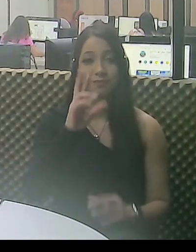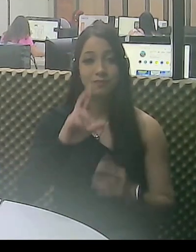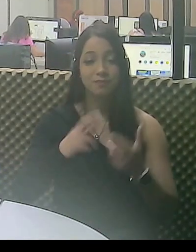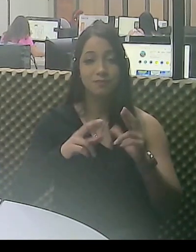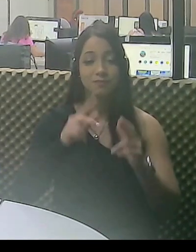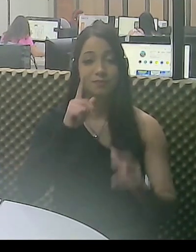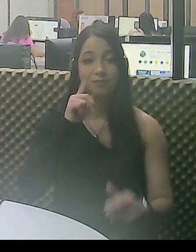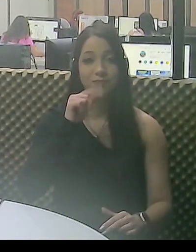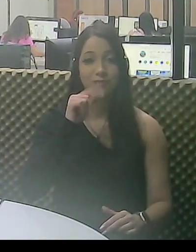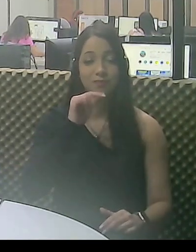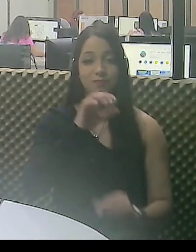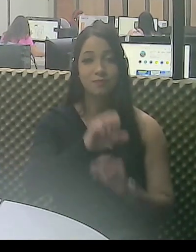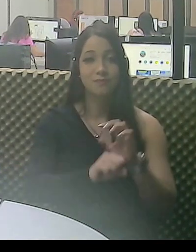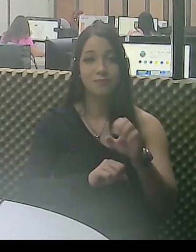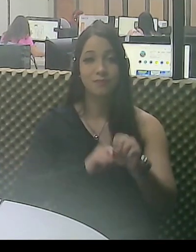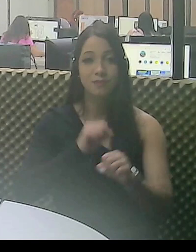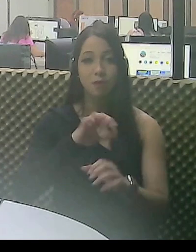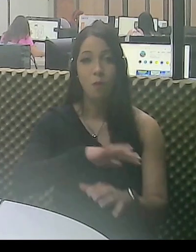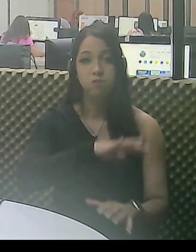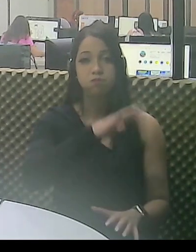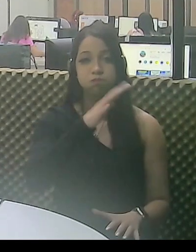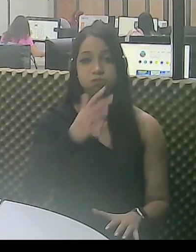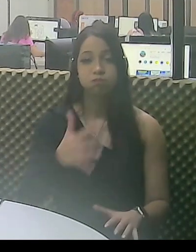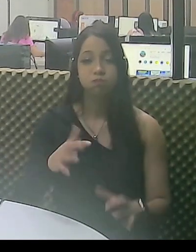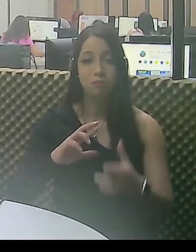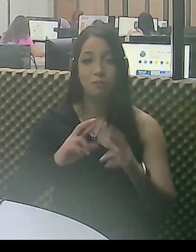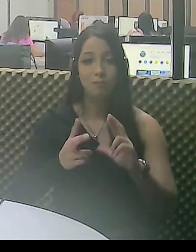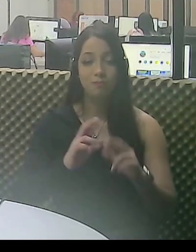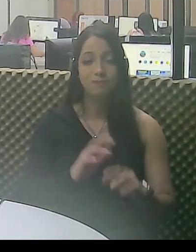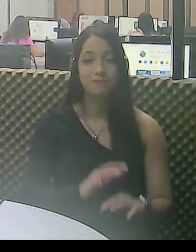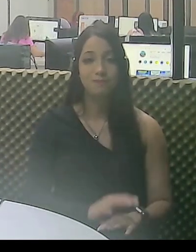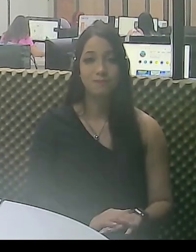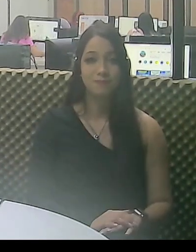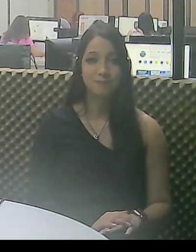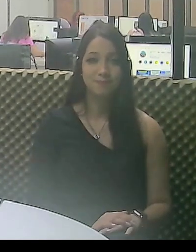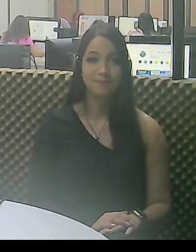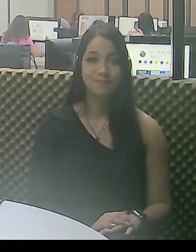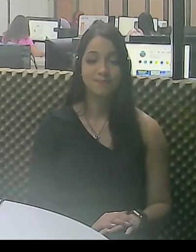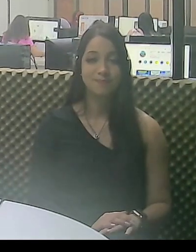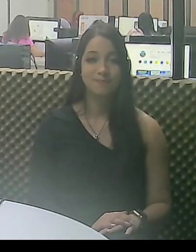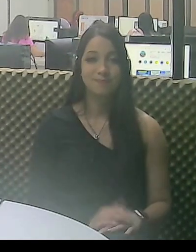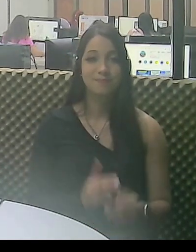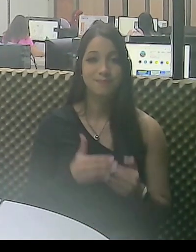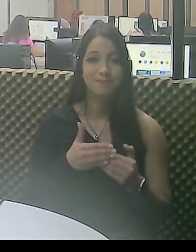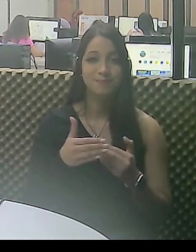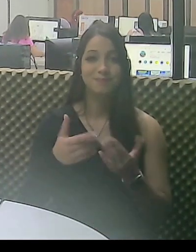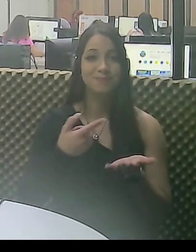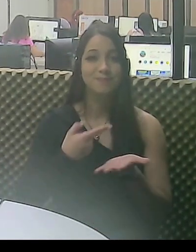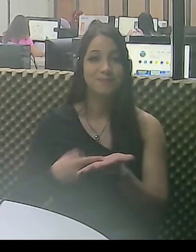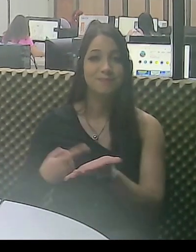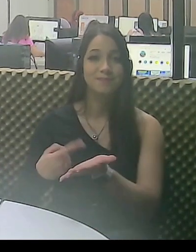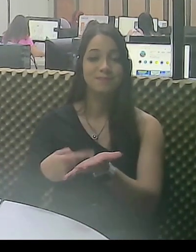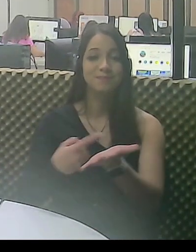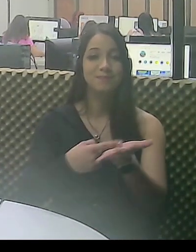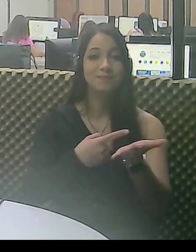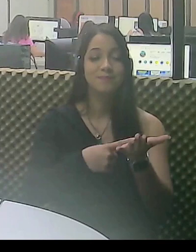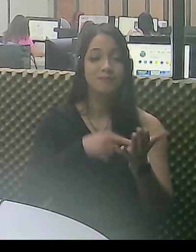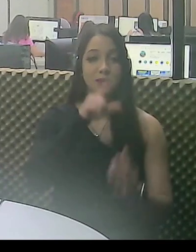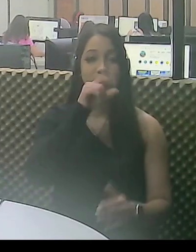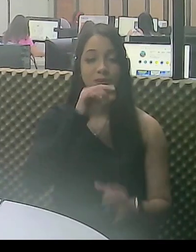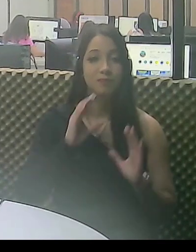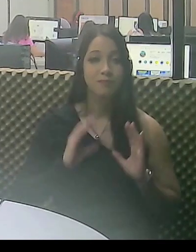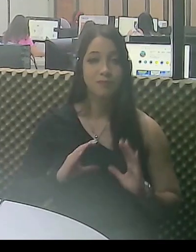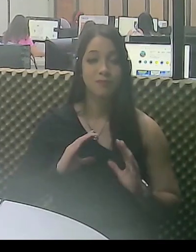Demai passa a recolher grandes volumes de recicláveis. E ainda tem início o agendamento de quadras no Parque do